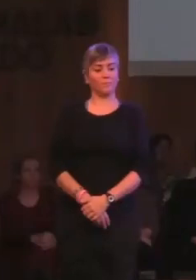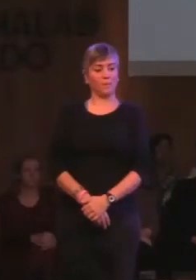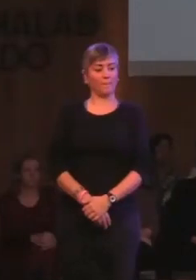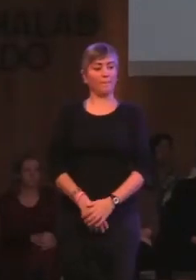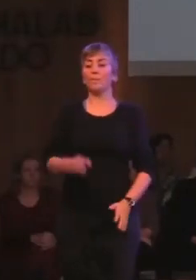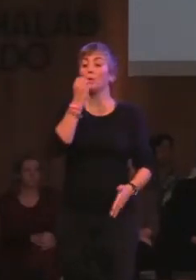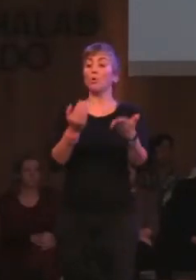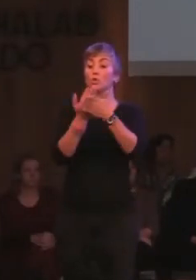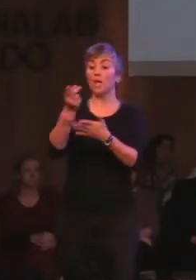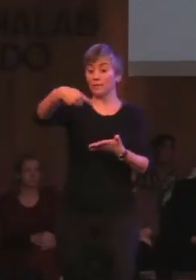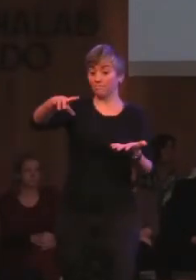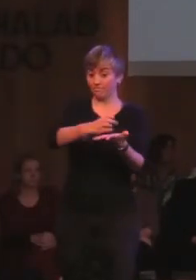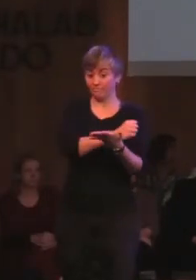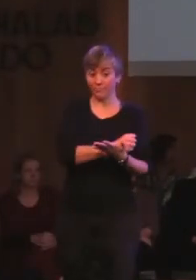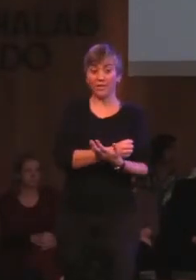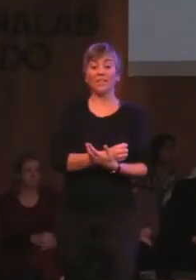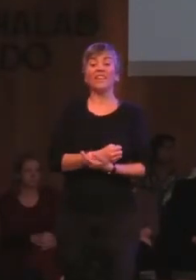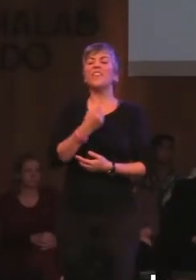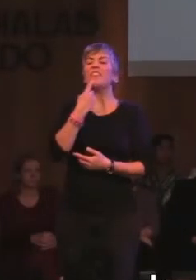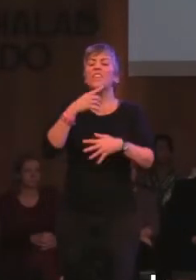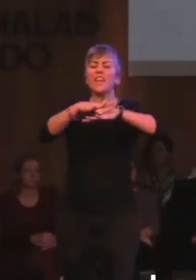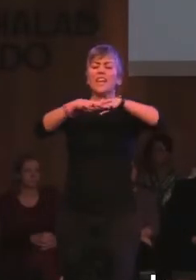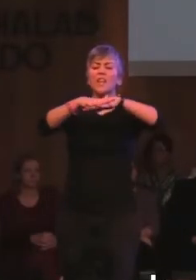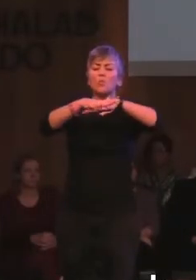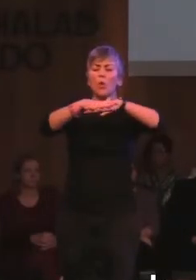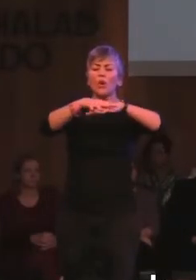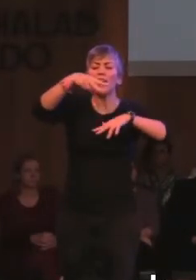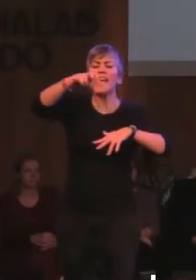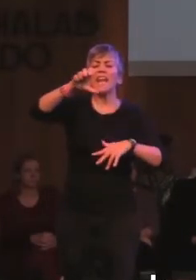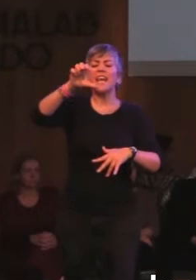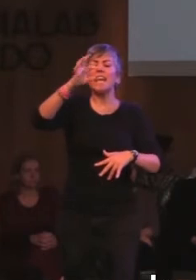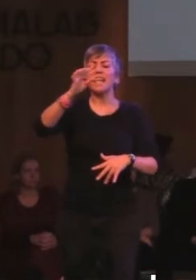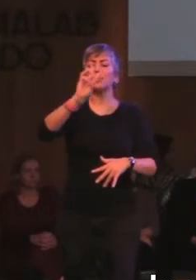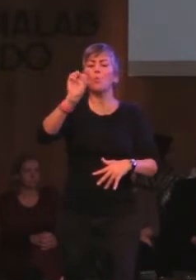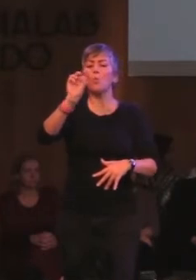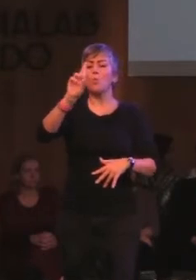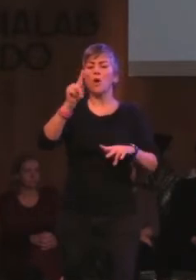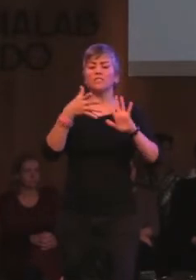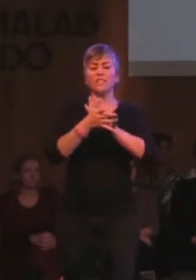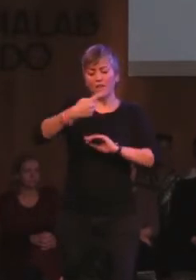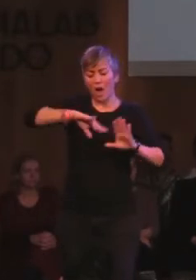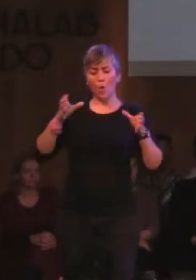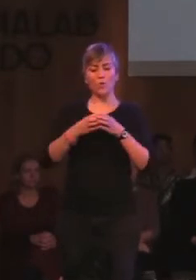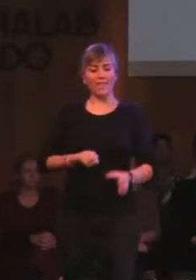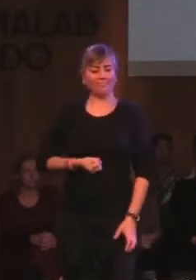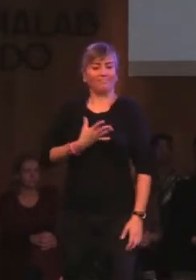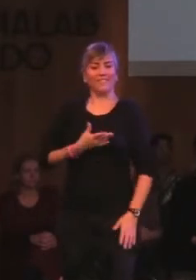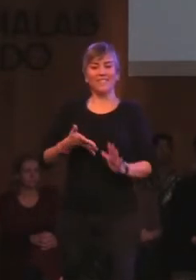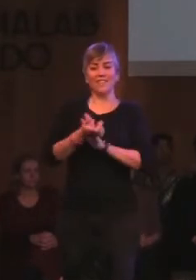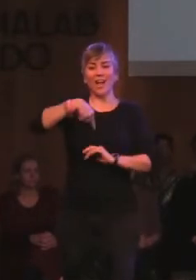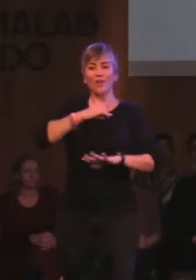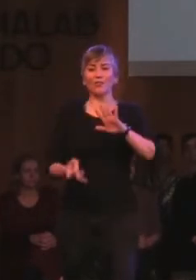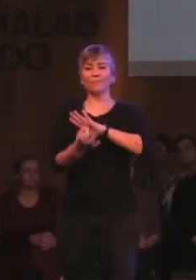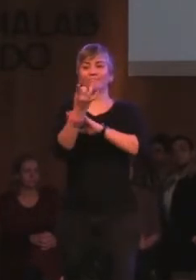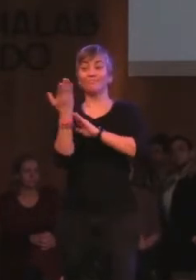buenos días a todos de fin de word es una comunidad de entusiastas que lo que hacemos es intentar desplegar una red con cobertura